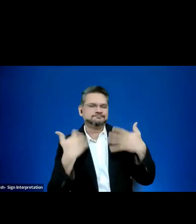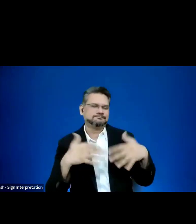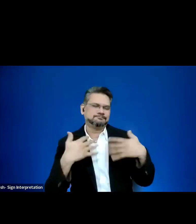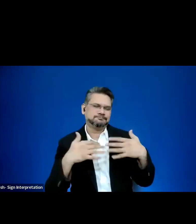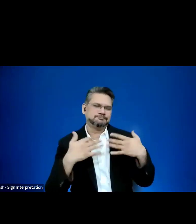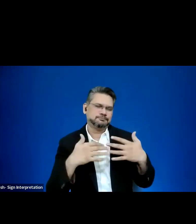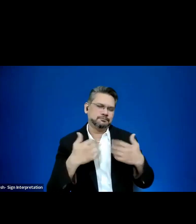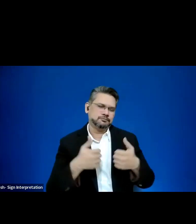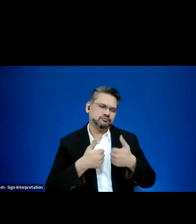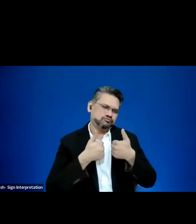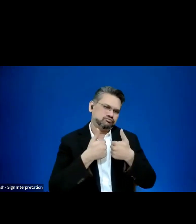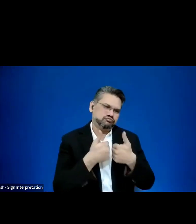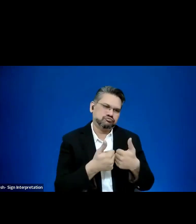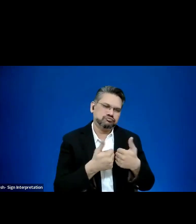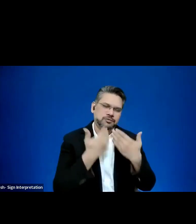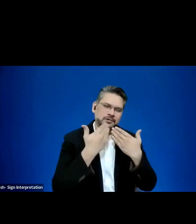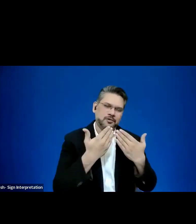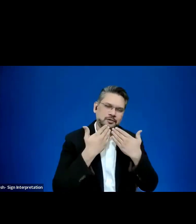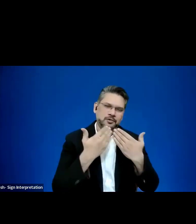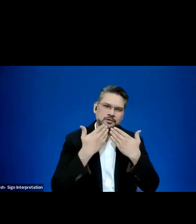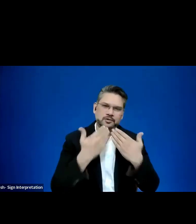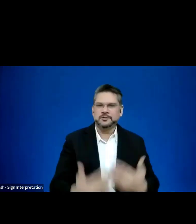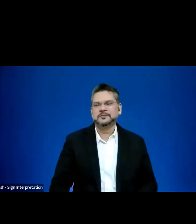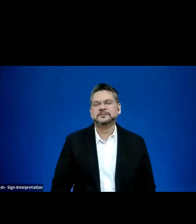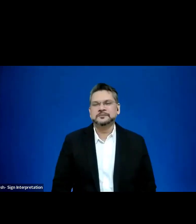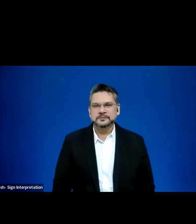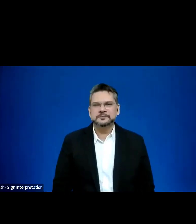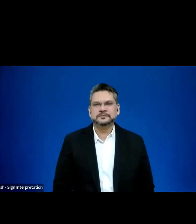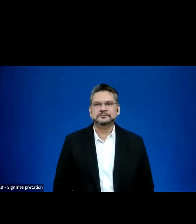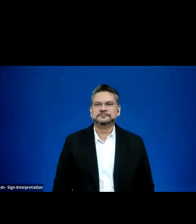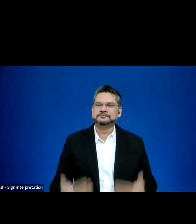所以感谢你给我的，非常感谢。